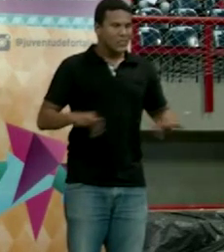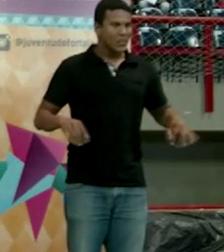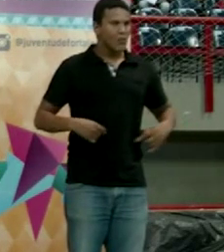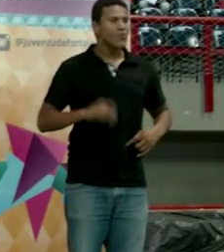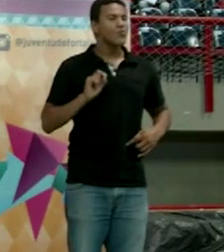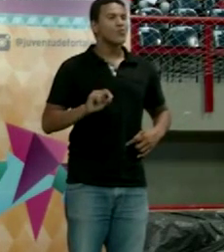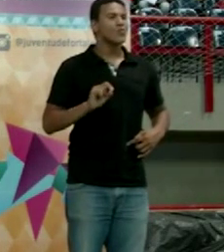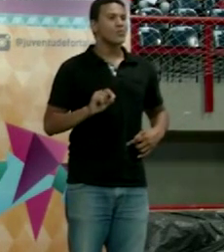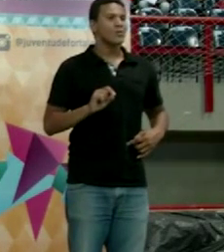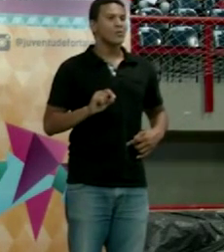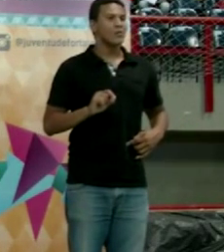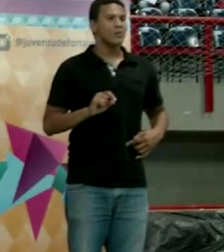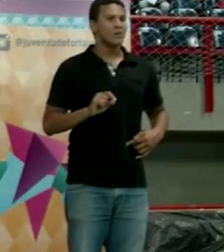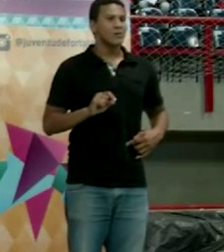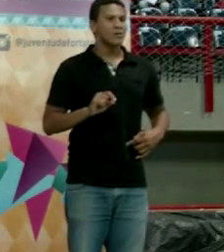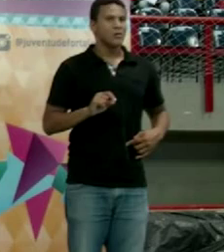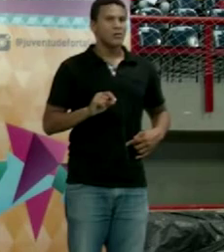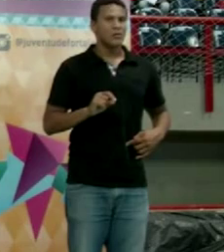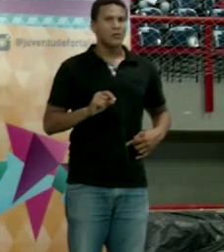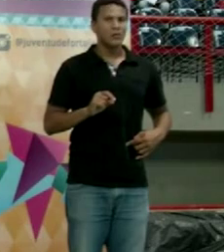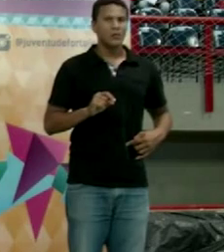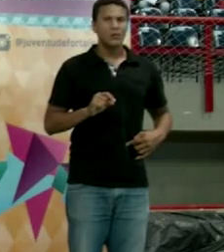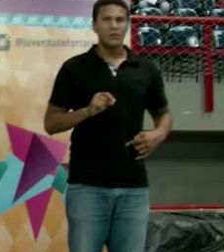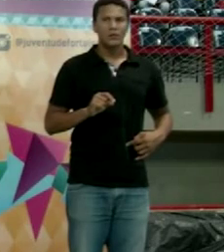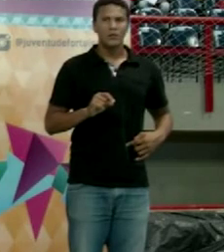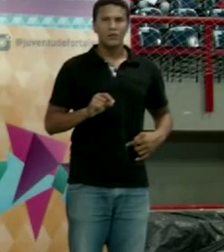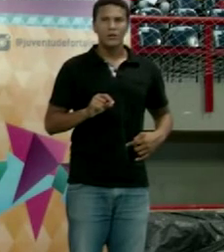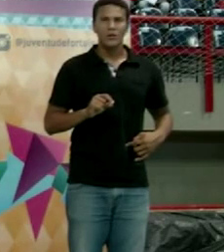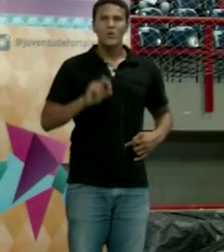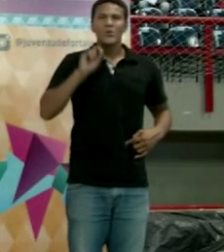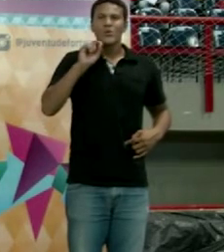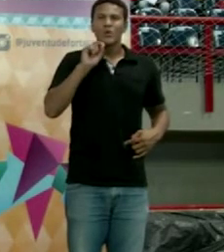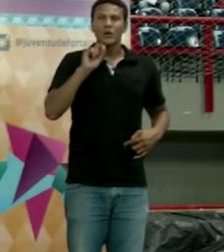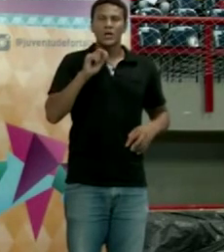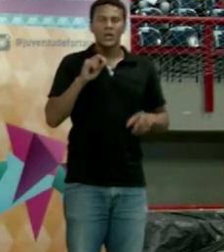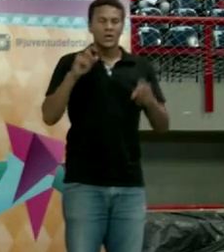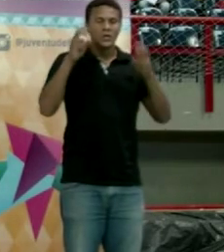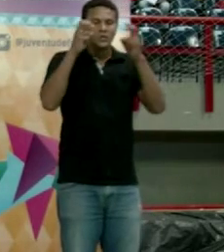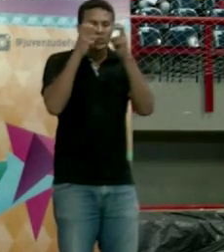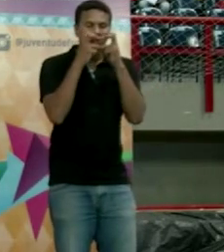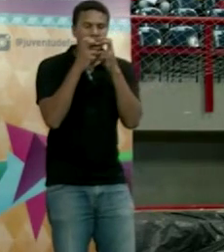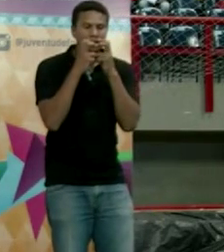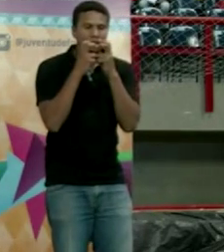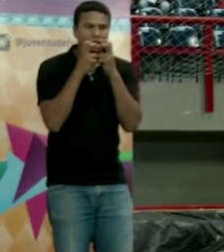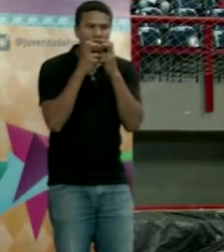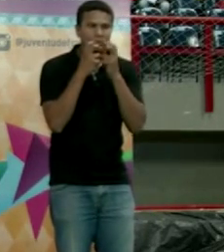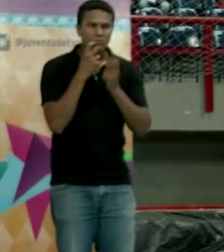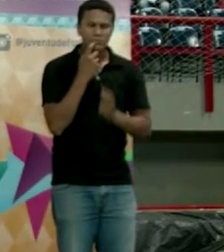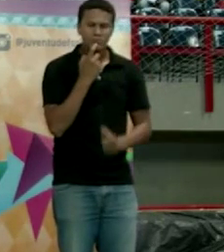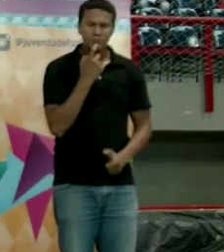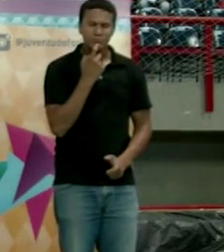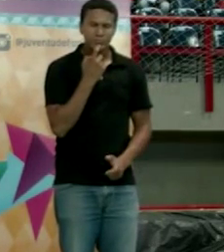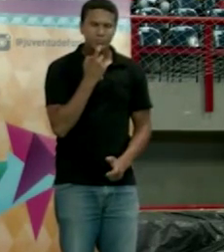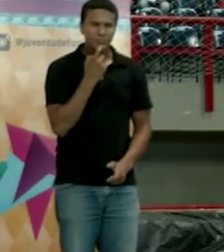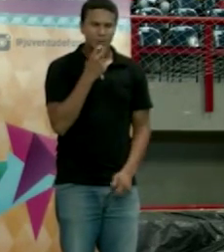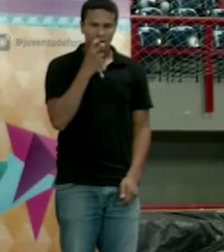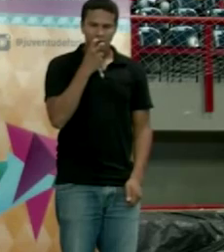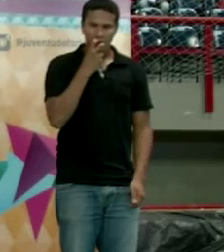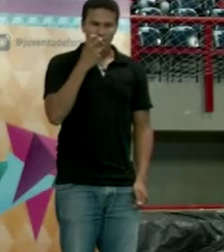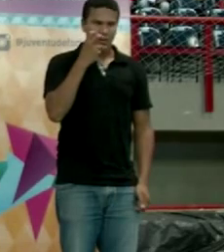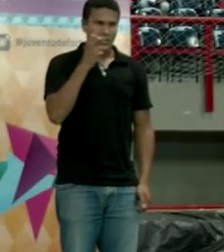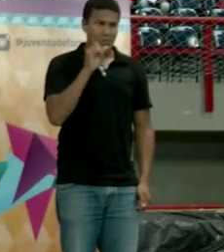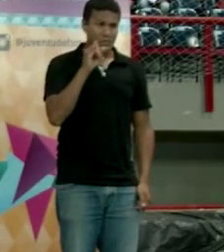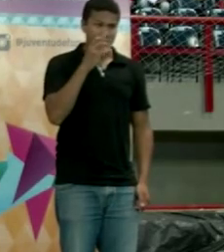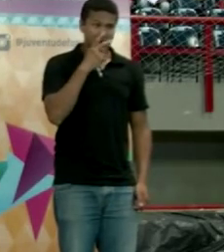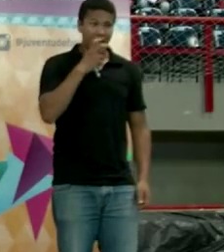desse, não diga grito, o sussurro do Ipiranga. Porque se ele gritasse, dor